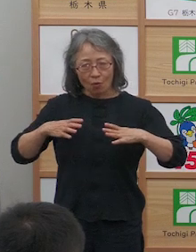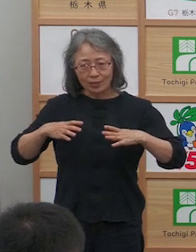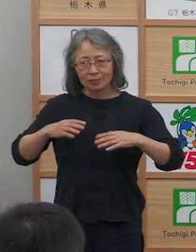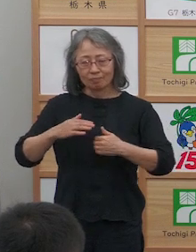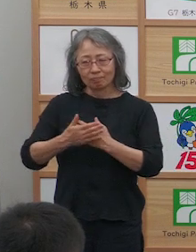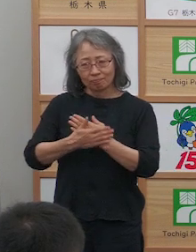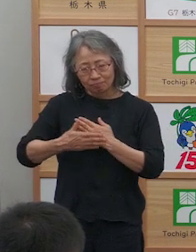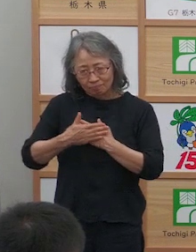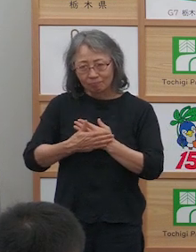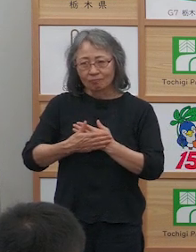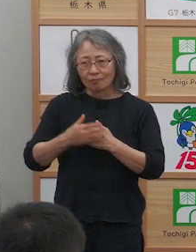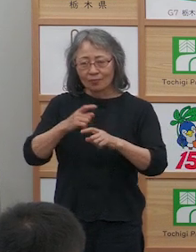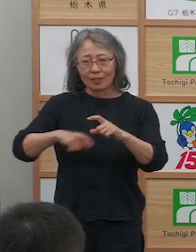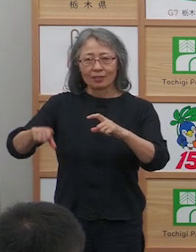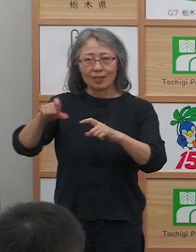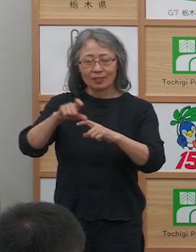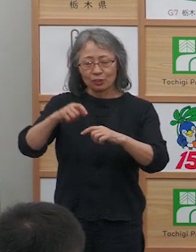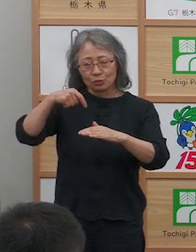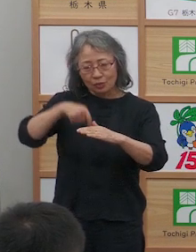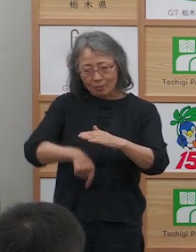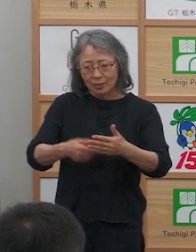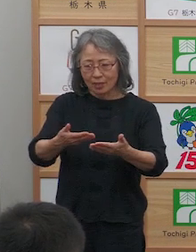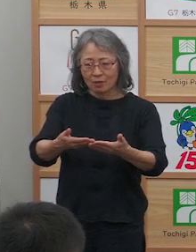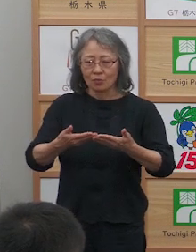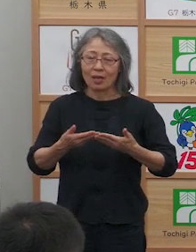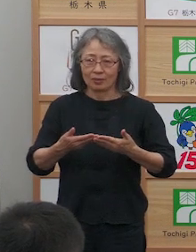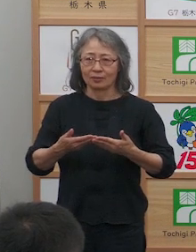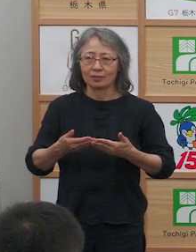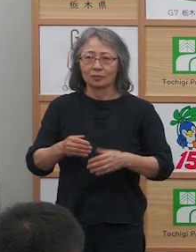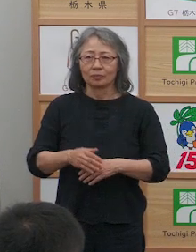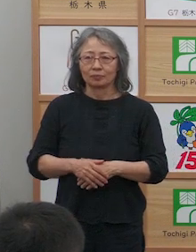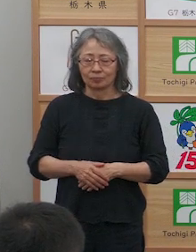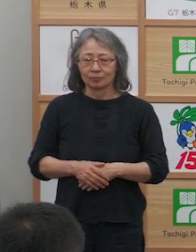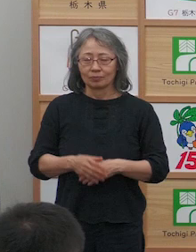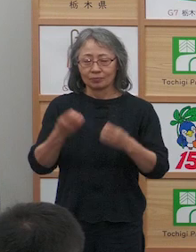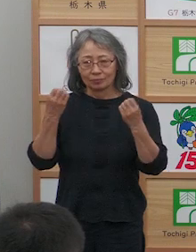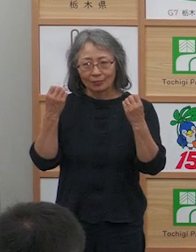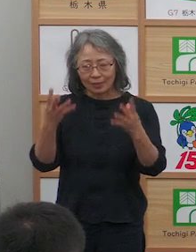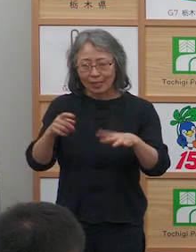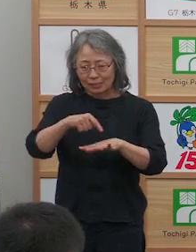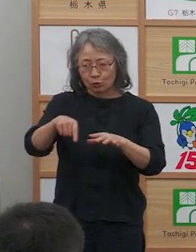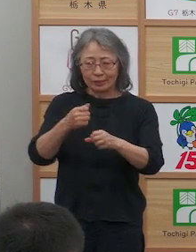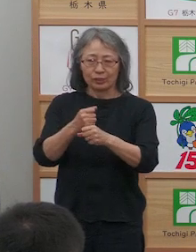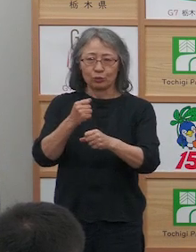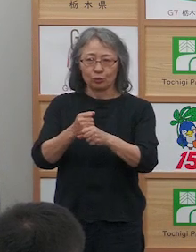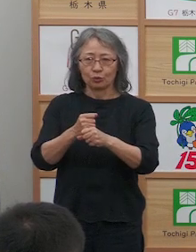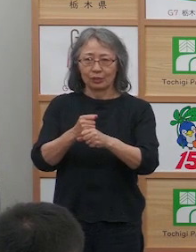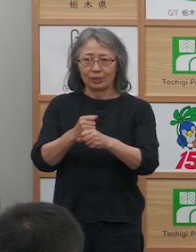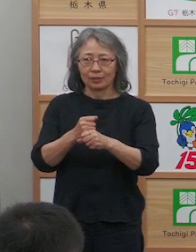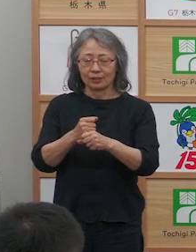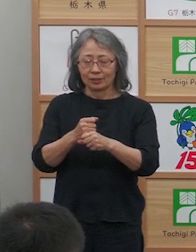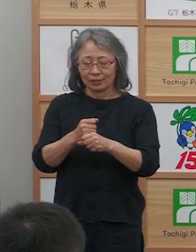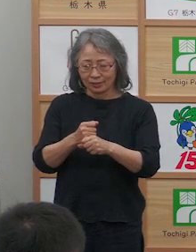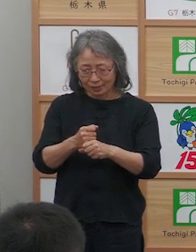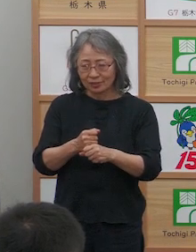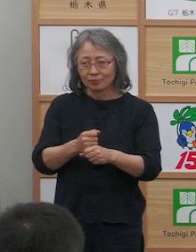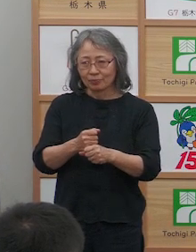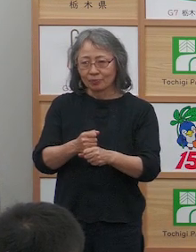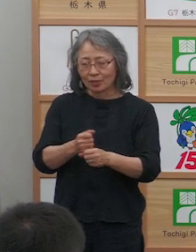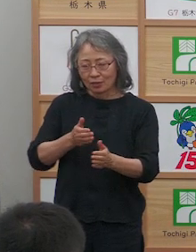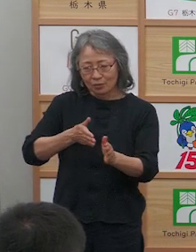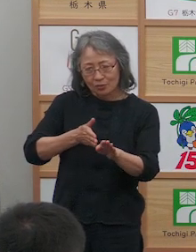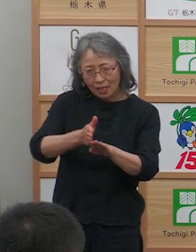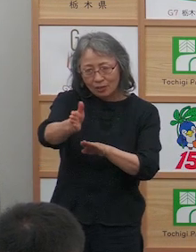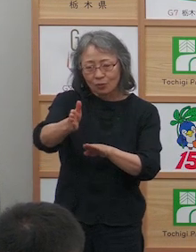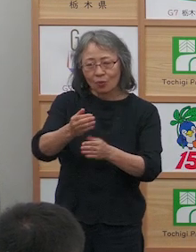愛着を一層深めていただきますとともに、新しい栃木づくりに向かう契機にも